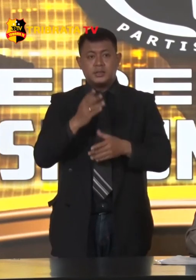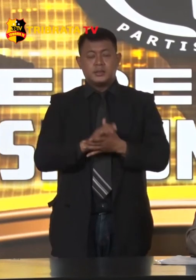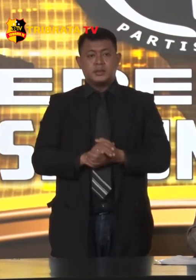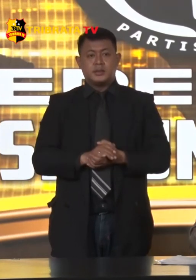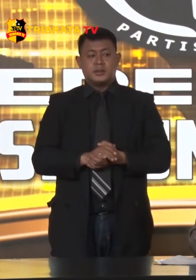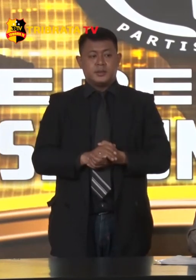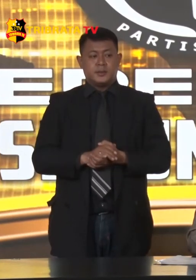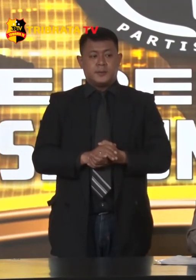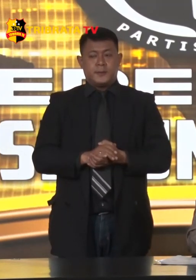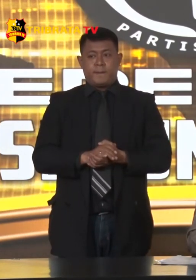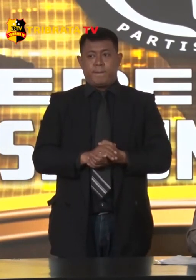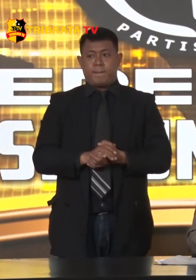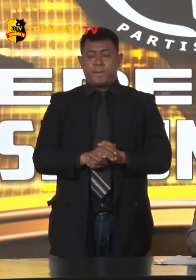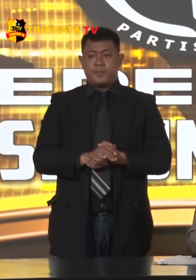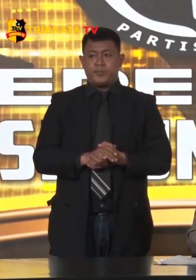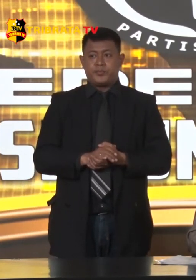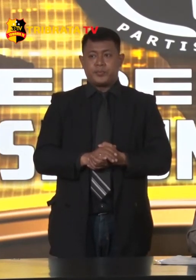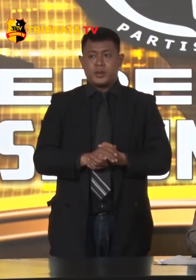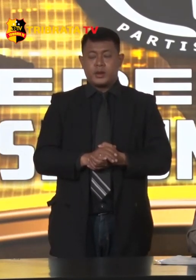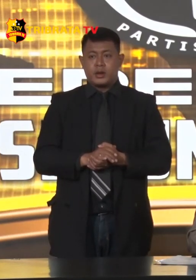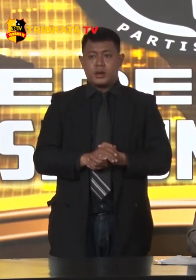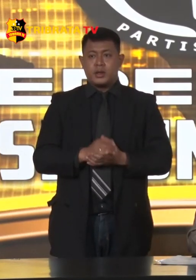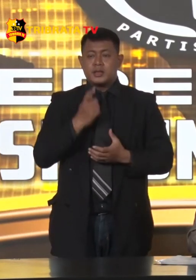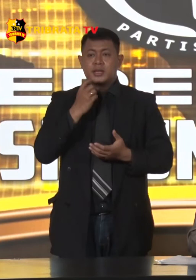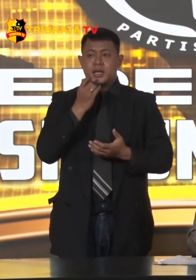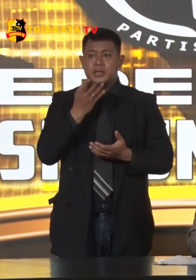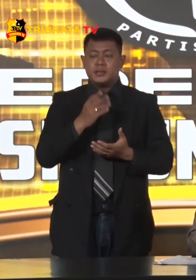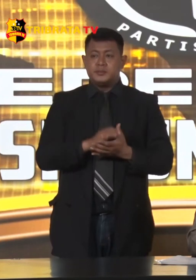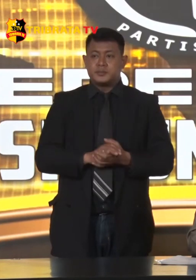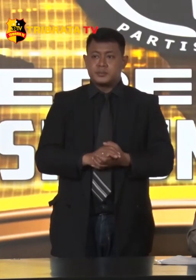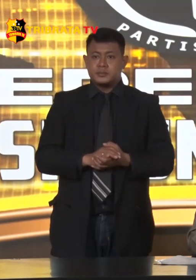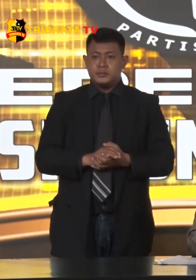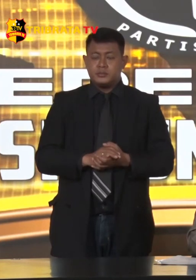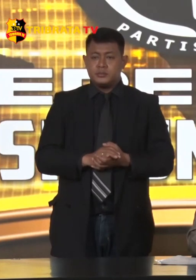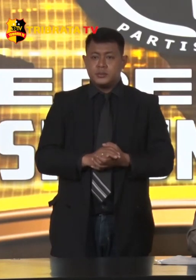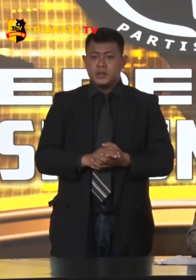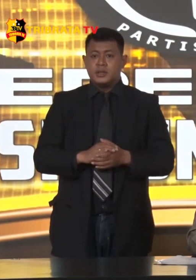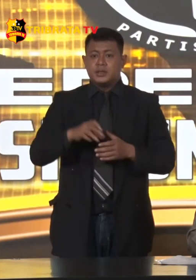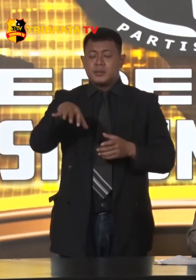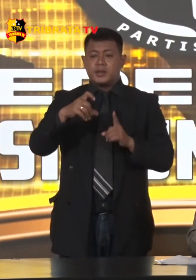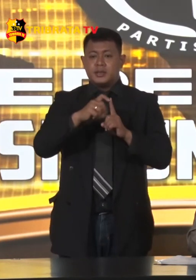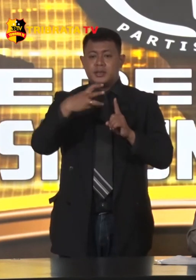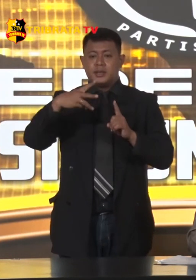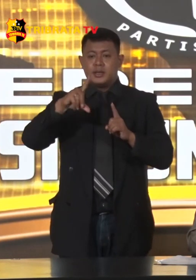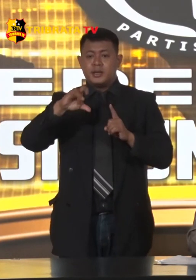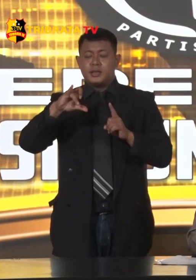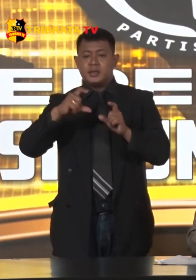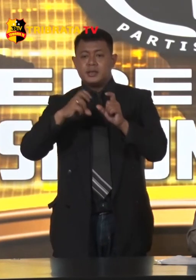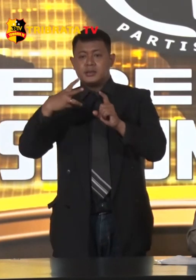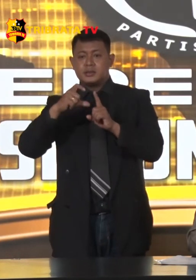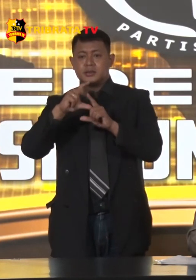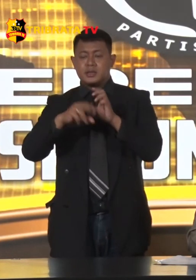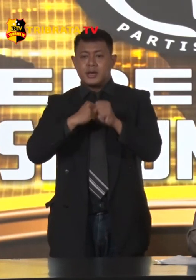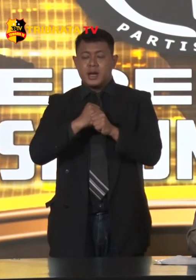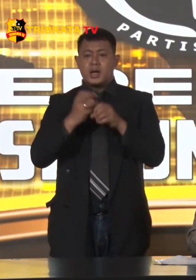itu, ya. Yang lain? Pak, masih soal izin, Pak. Ya. di Deli Serdang Sumatera Utara itu lagi ada kerumunan